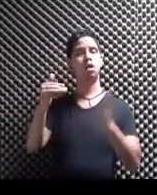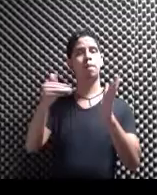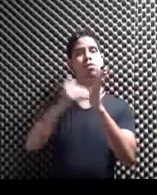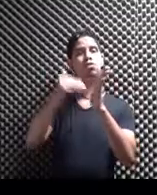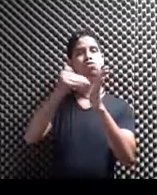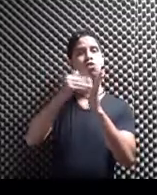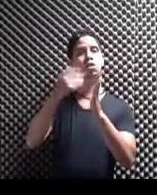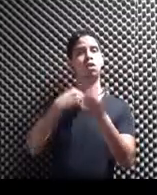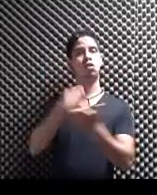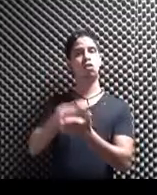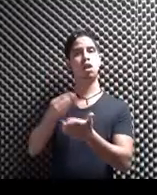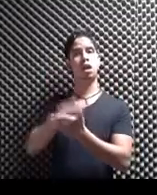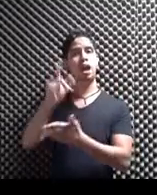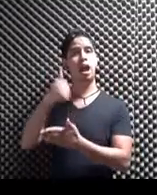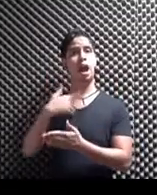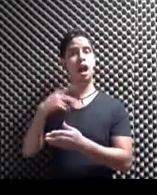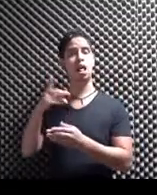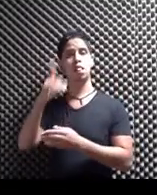Nada más